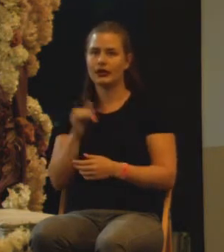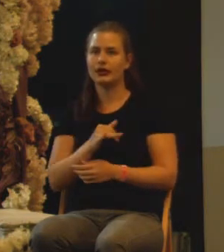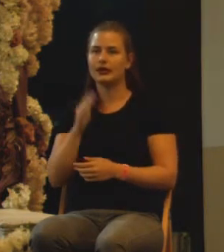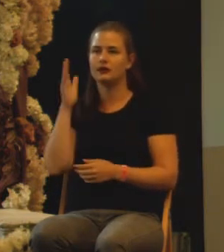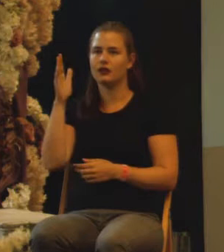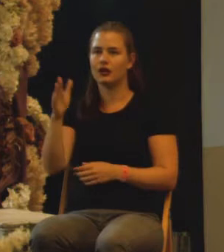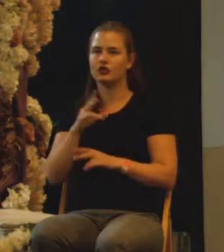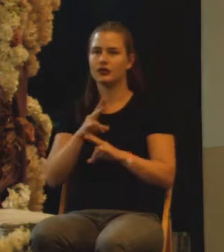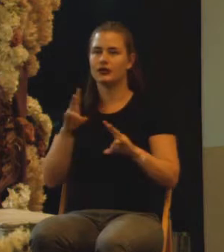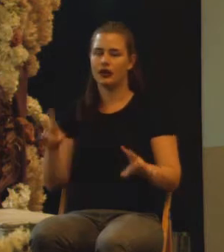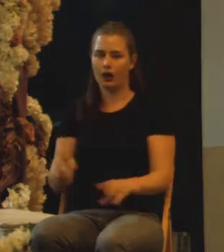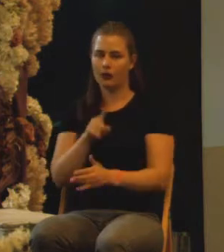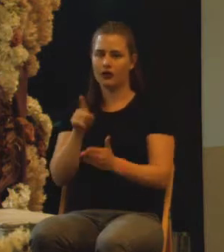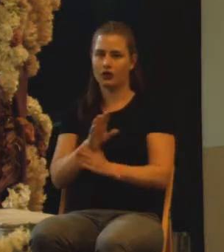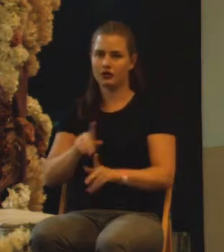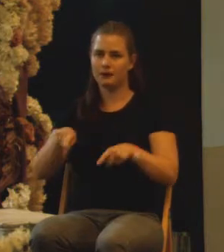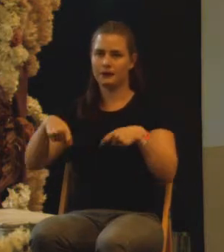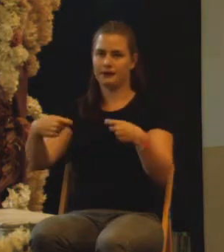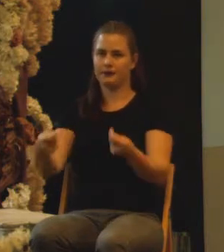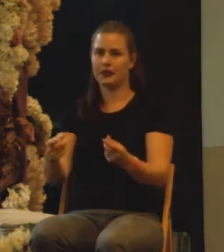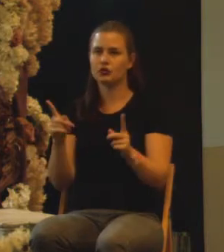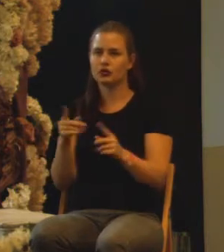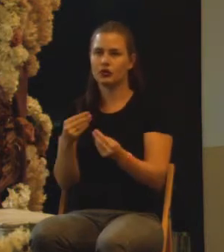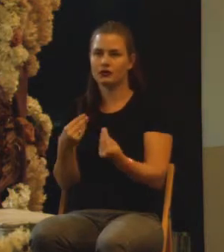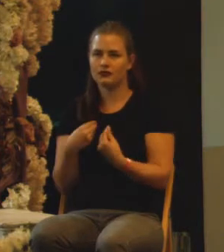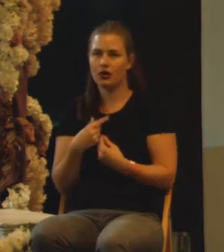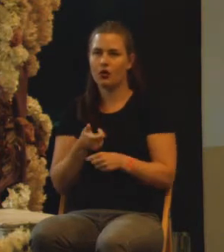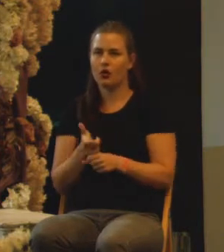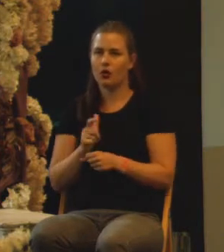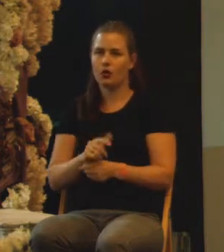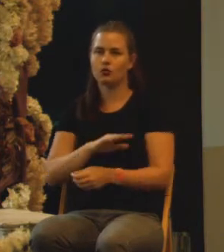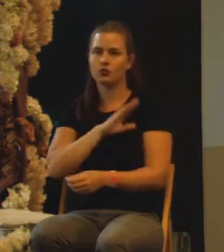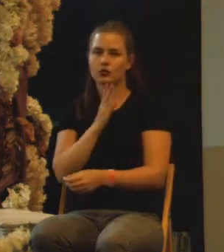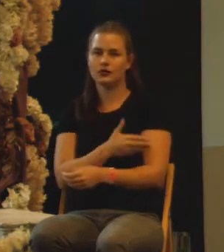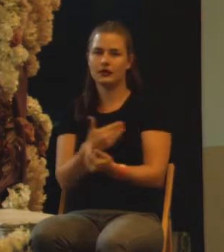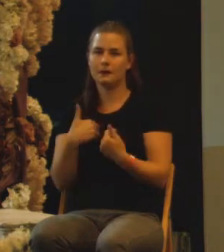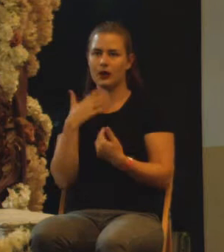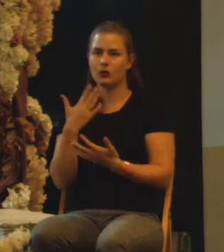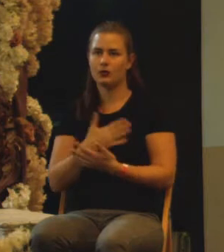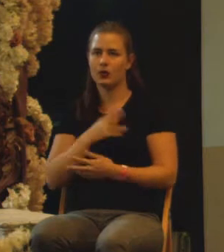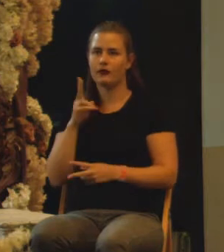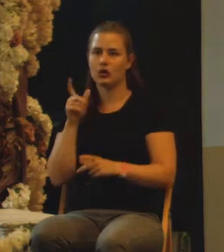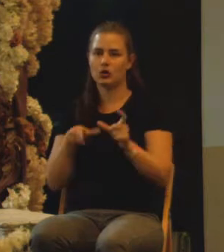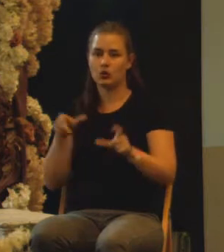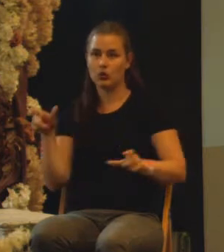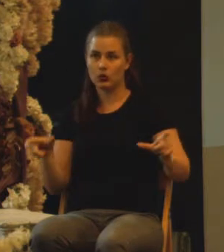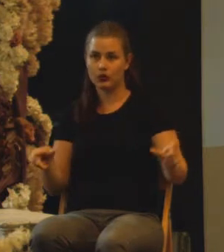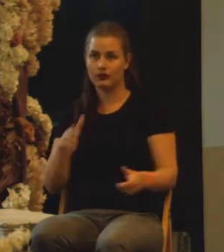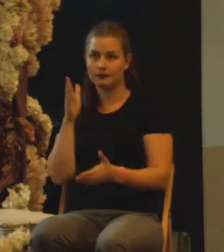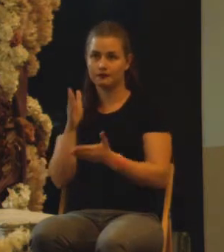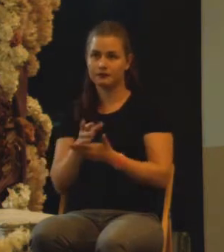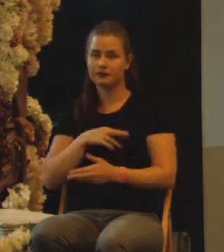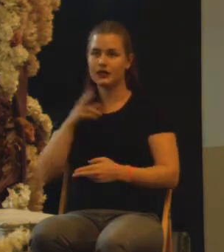никому не должны переходить. Что это мне дало? Это очень усилило мою любовь к людям непосредственно. То есть